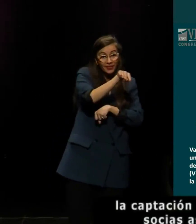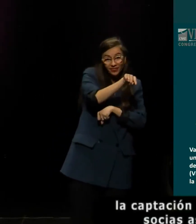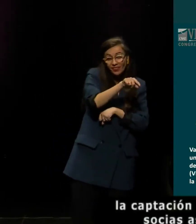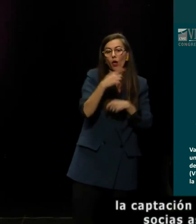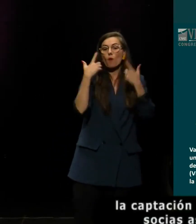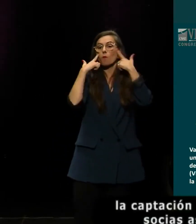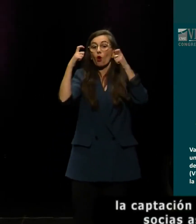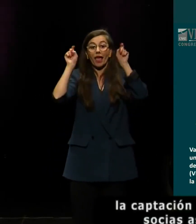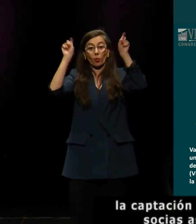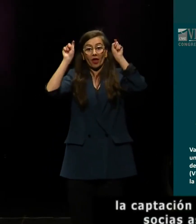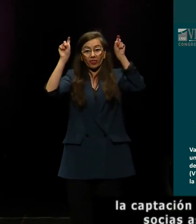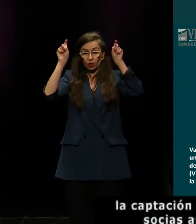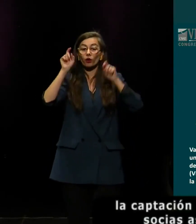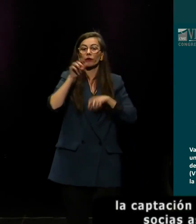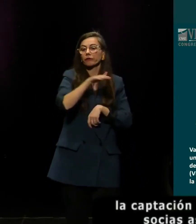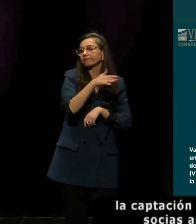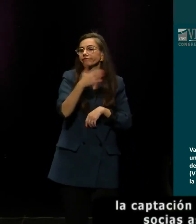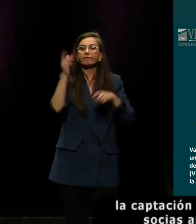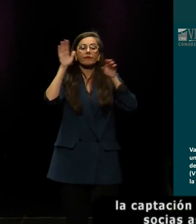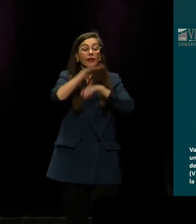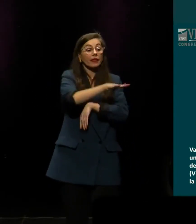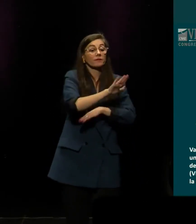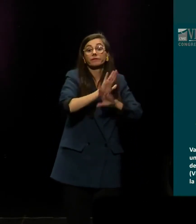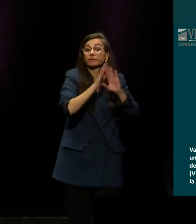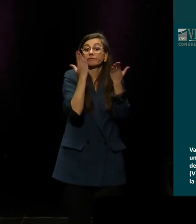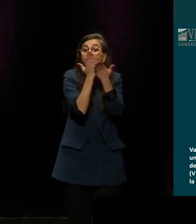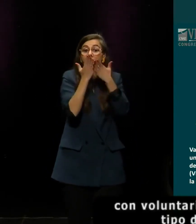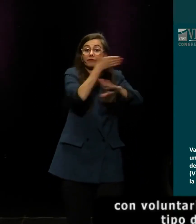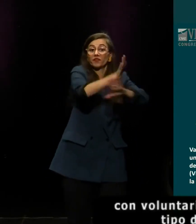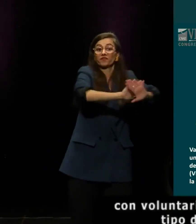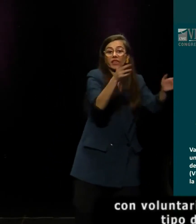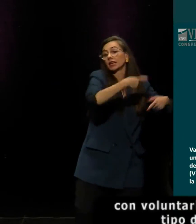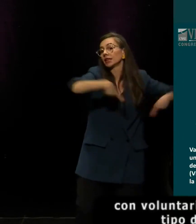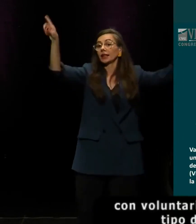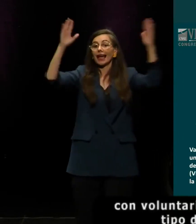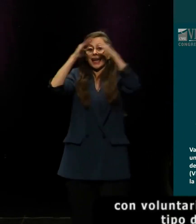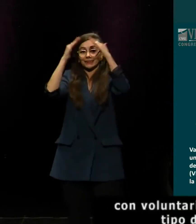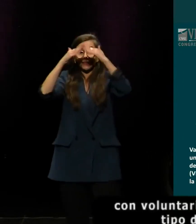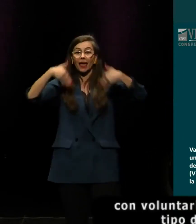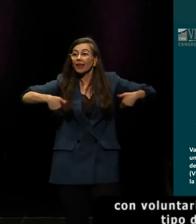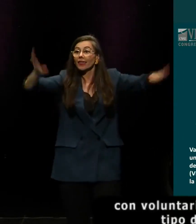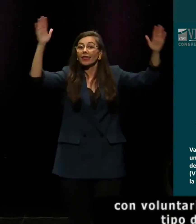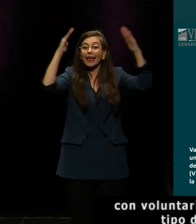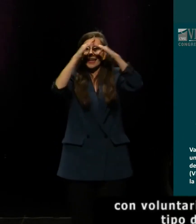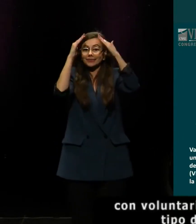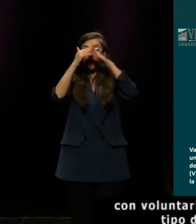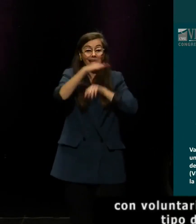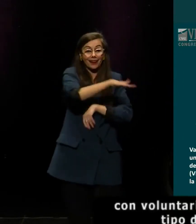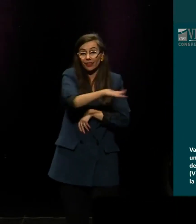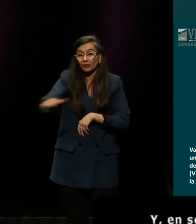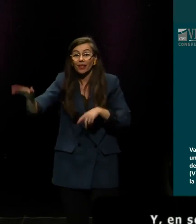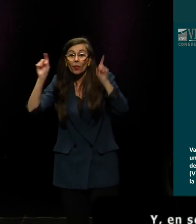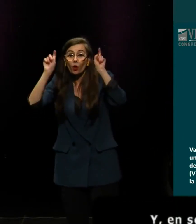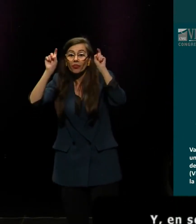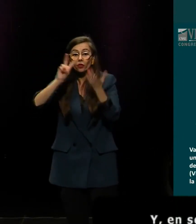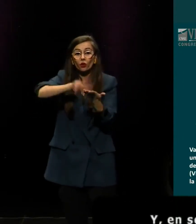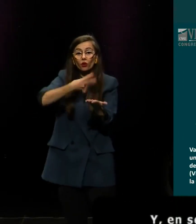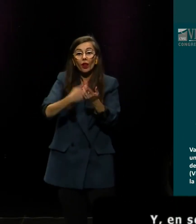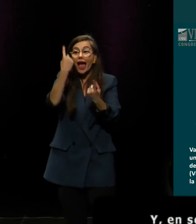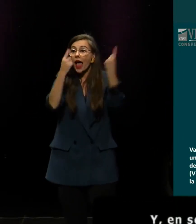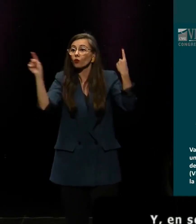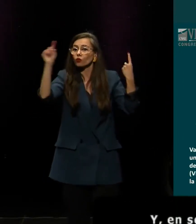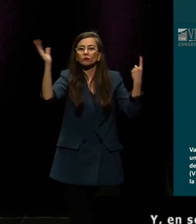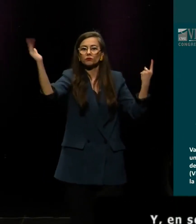en segundo lugar, el ámbito educativo. Y el ámbito educativo, sobre todo, no tanto en la etapa